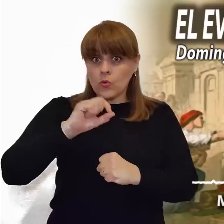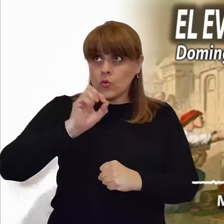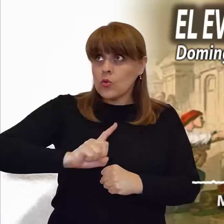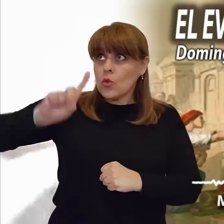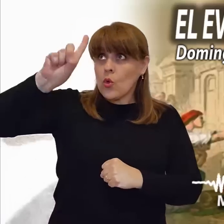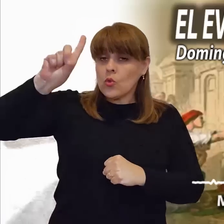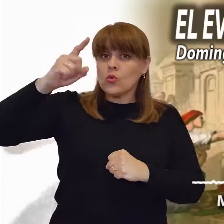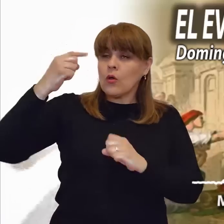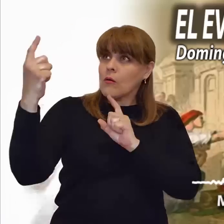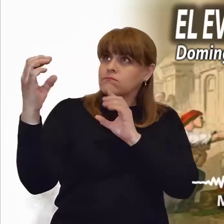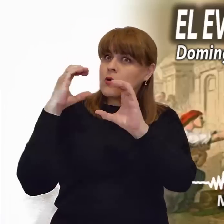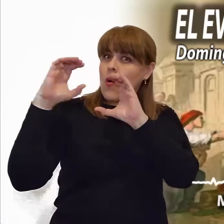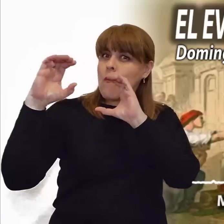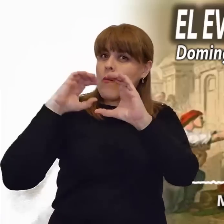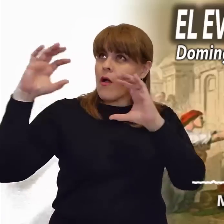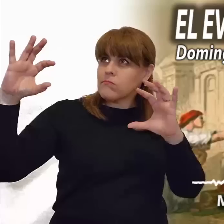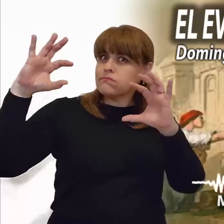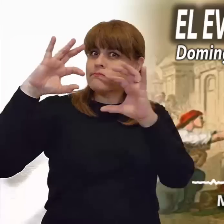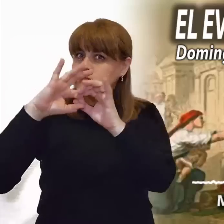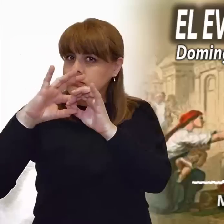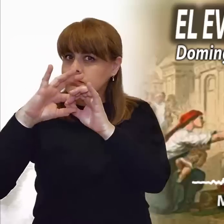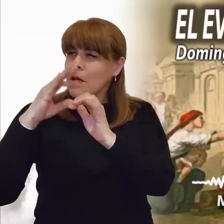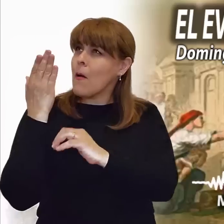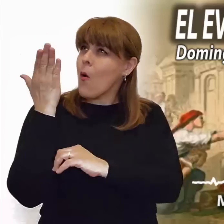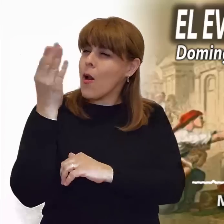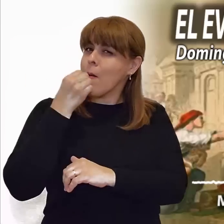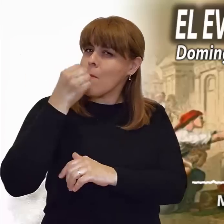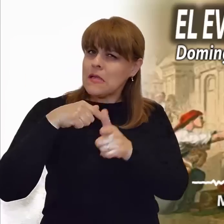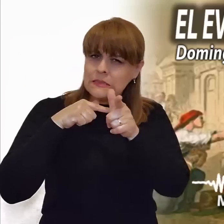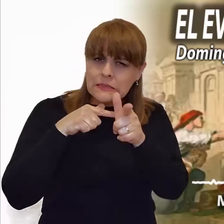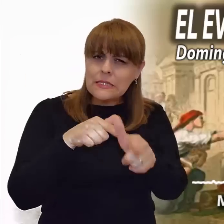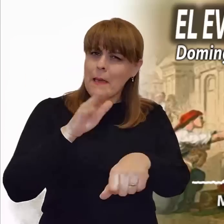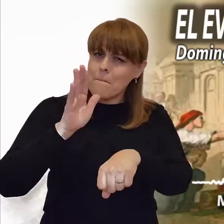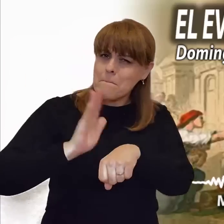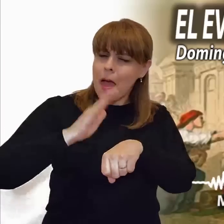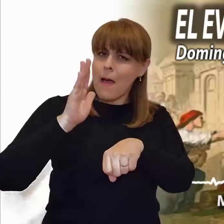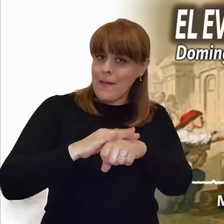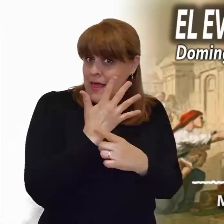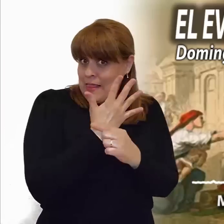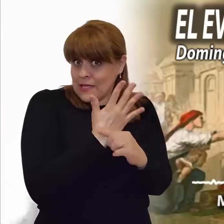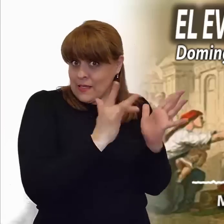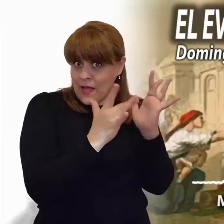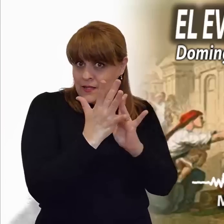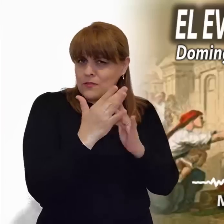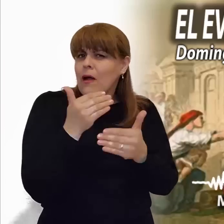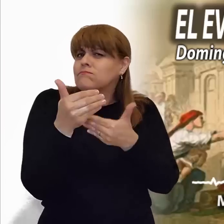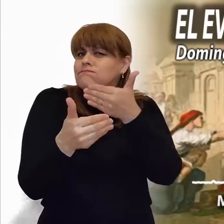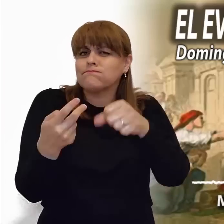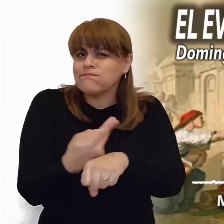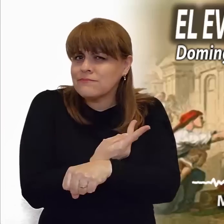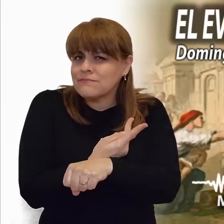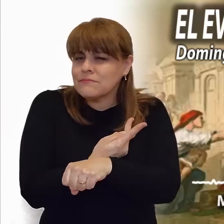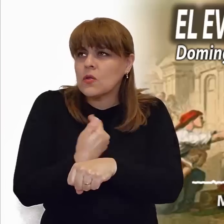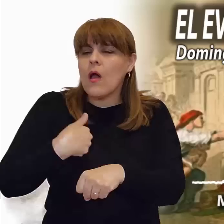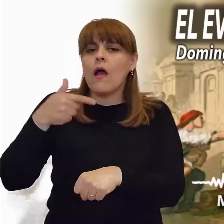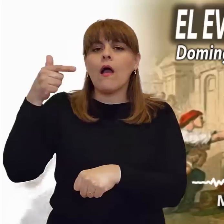Dios y lo invoca sin desanimarse, como nos dice Jesús, va descubriendo dónde